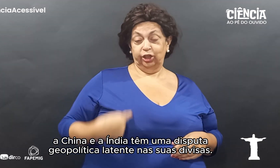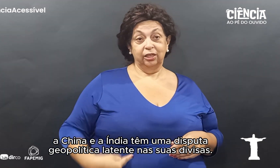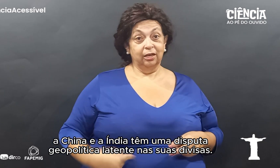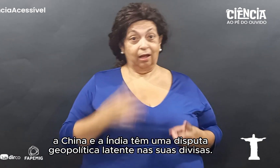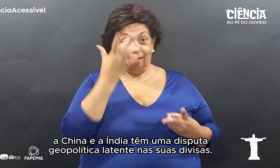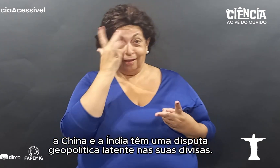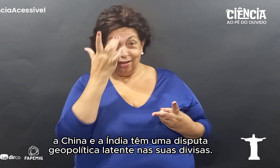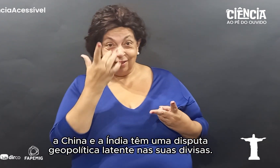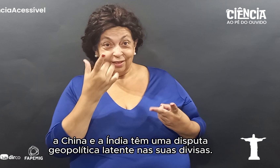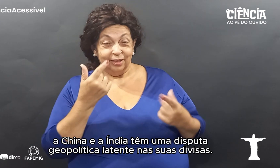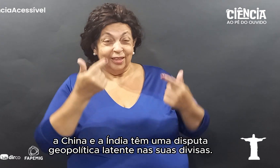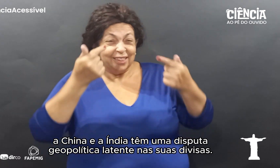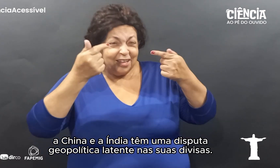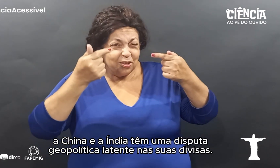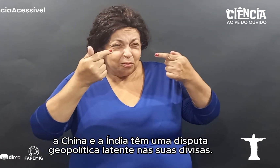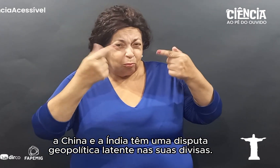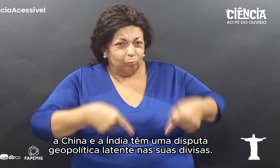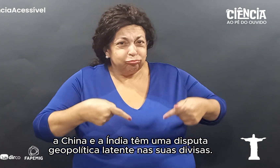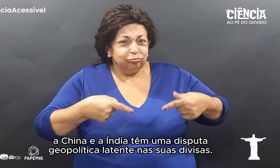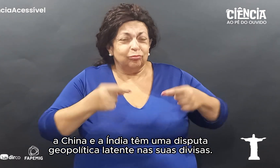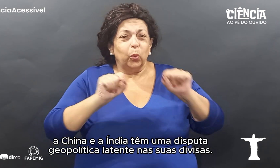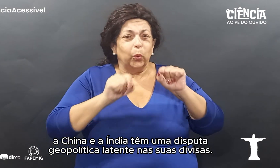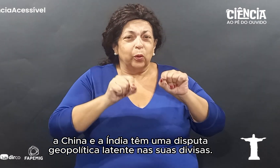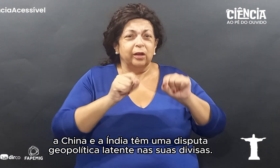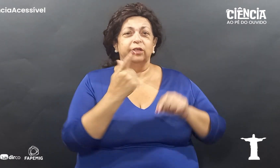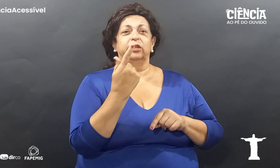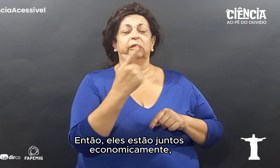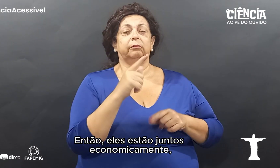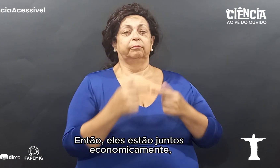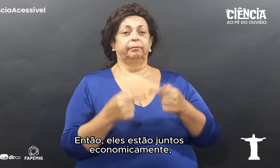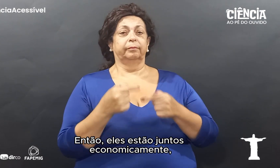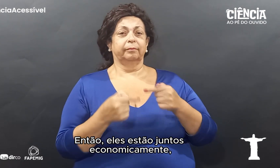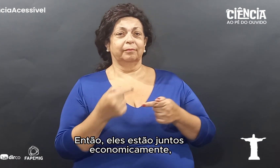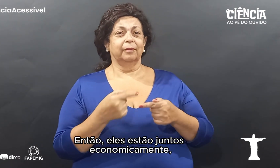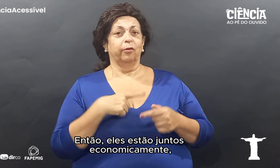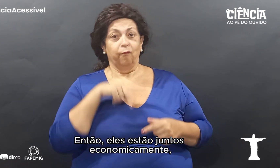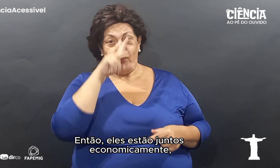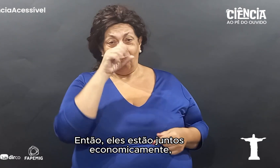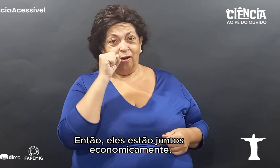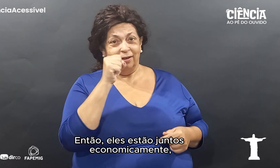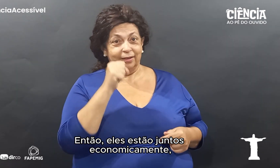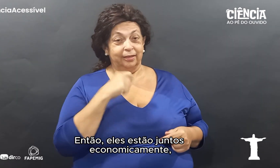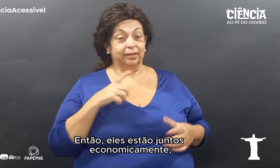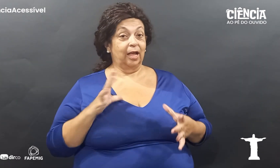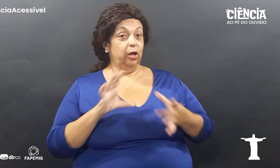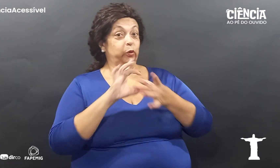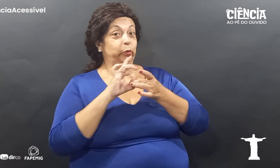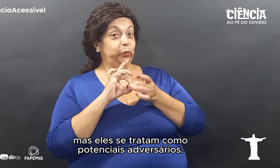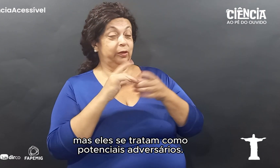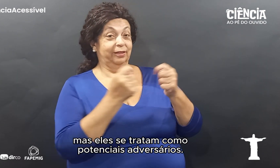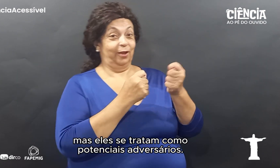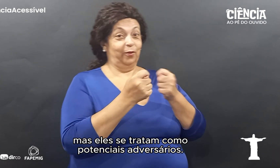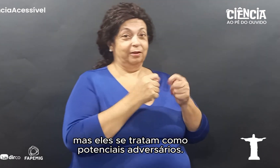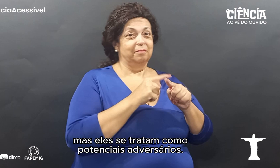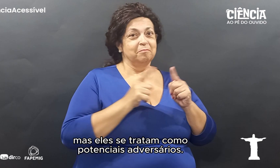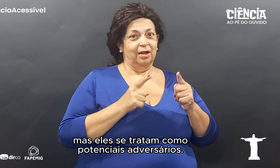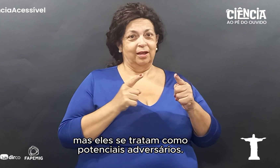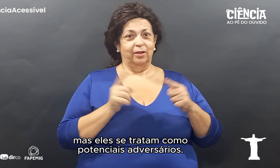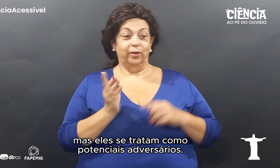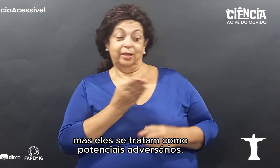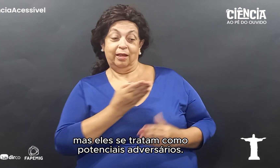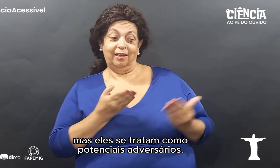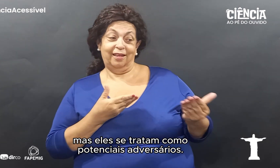geopolítica latente nas suas divisas. Então eles estão juntos economicamente, mas eles se